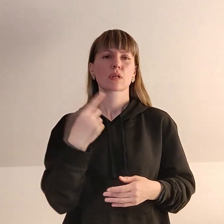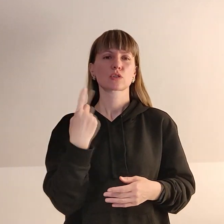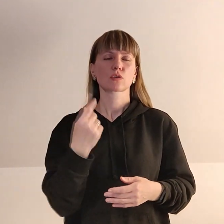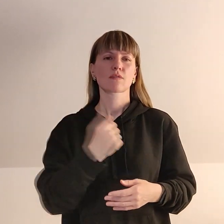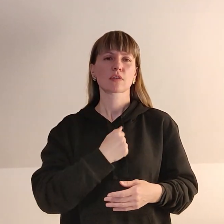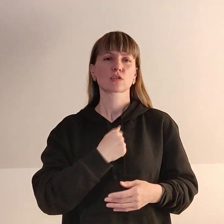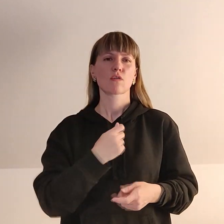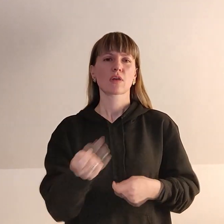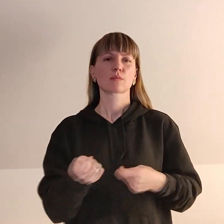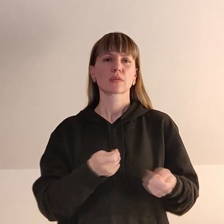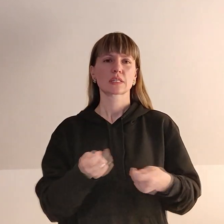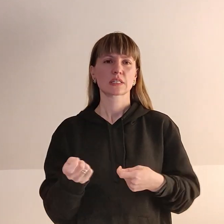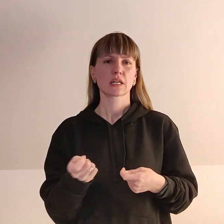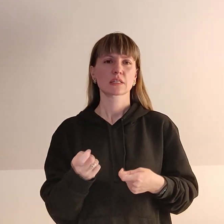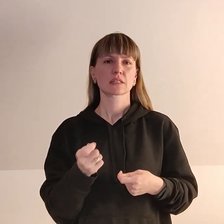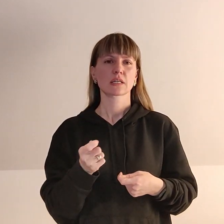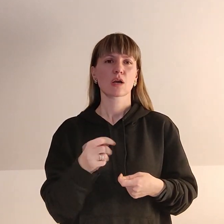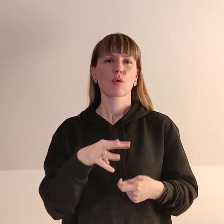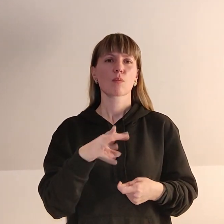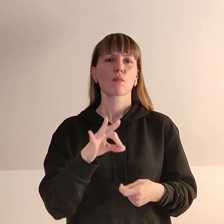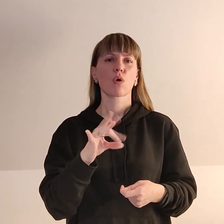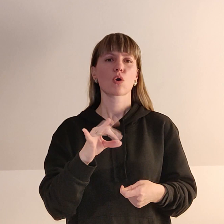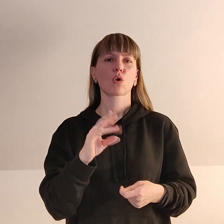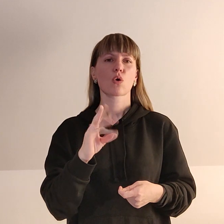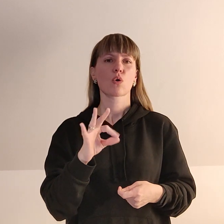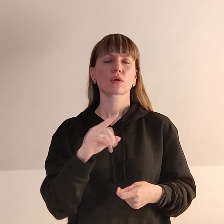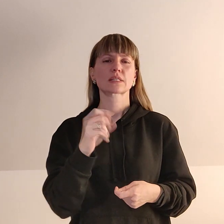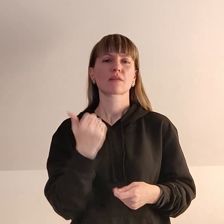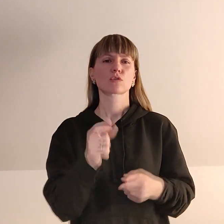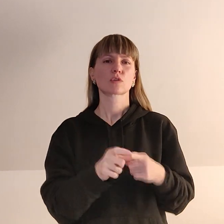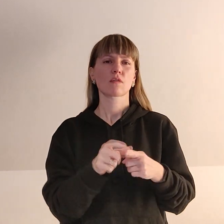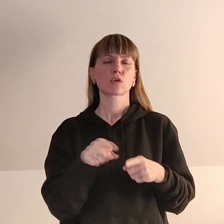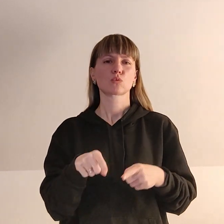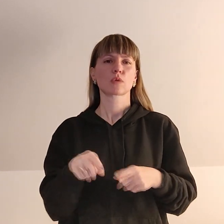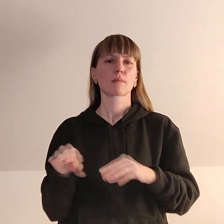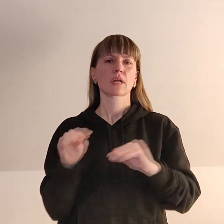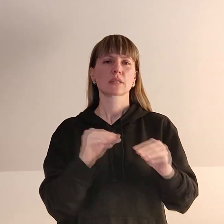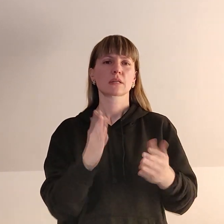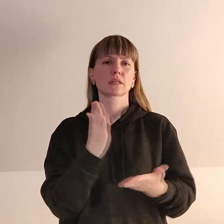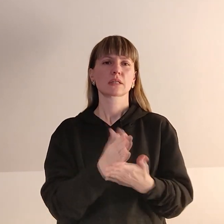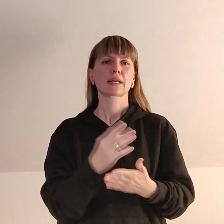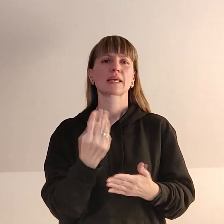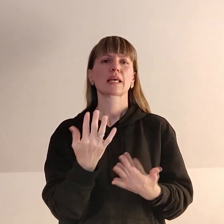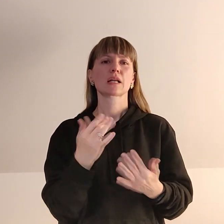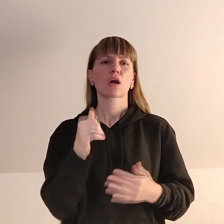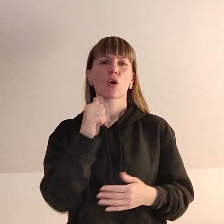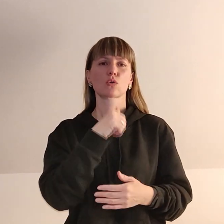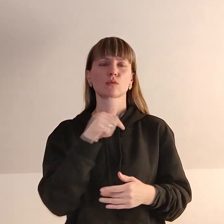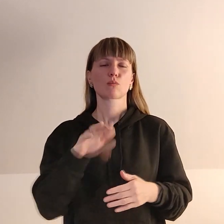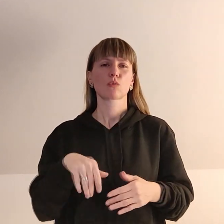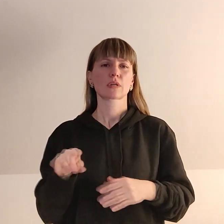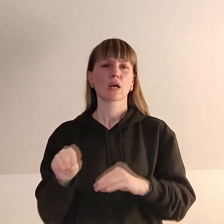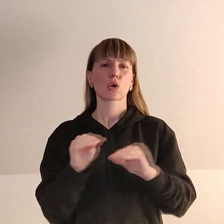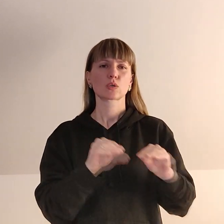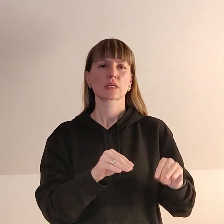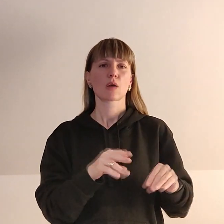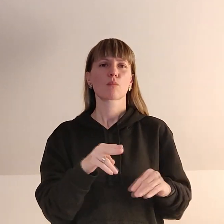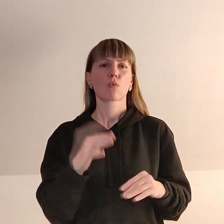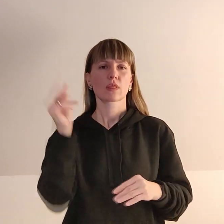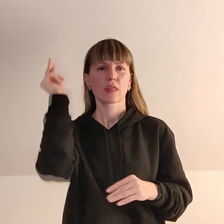військової адміністрації Владислав Мороко. За його словами, тут переселенці перебувають кілька годин, потім їх розселяють по навчальних установах